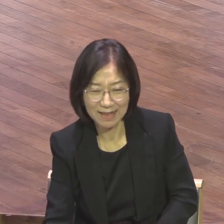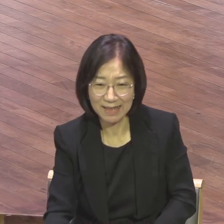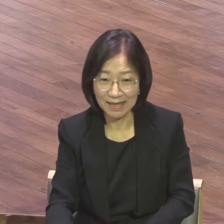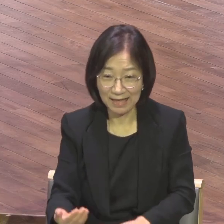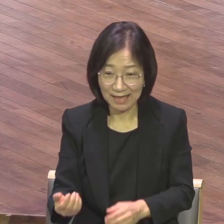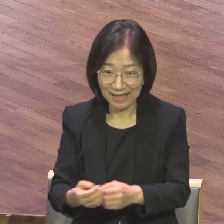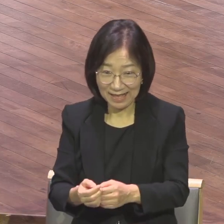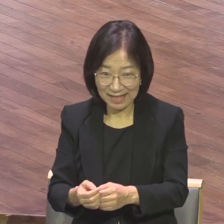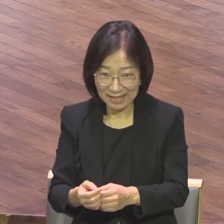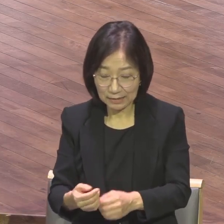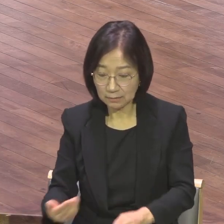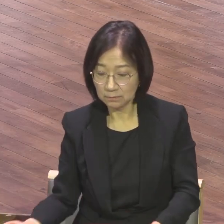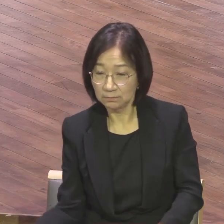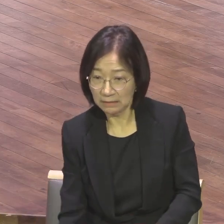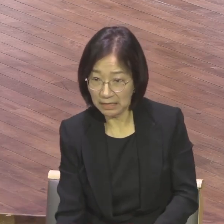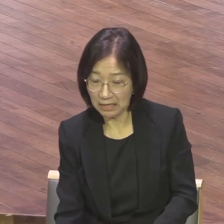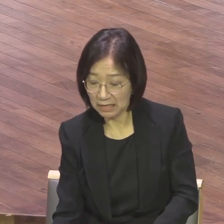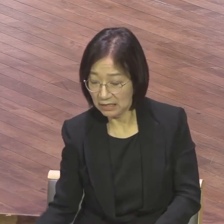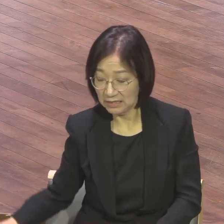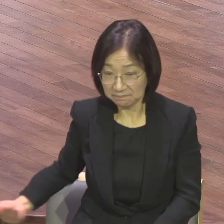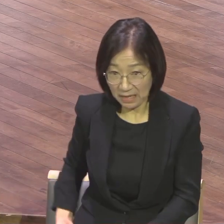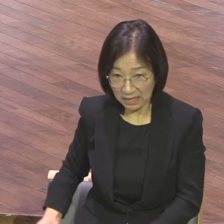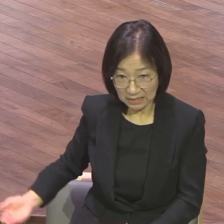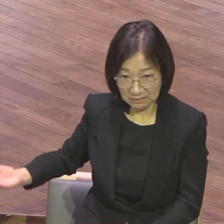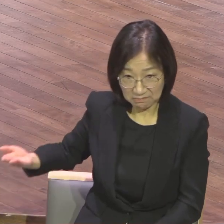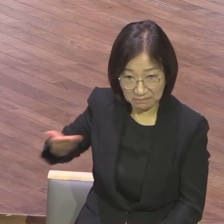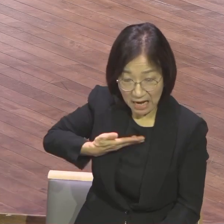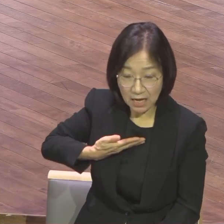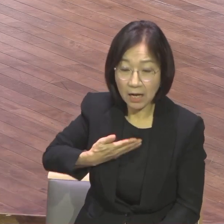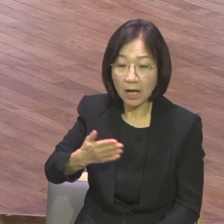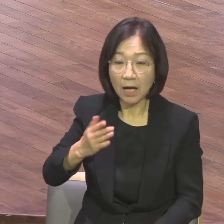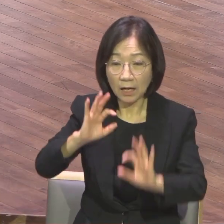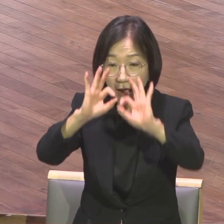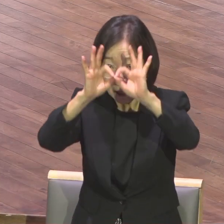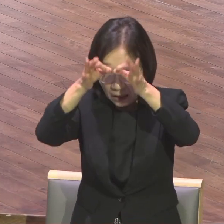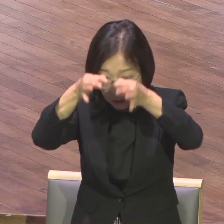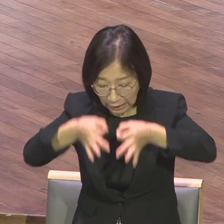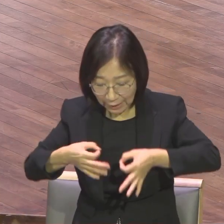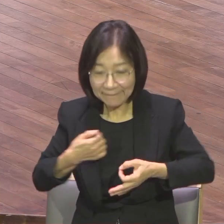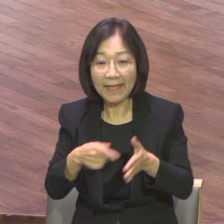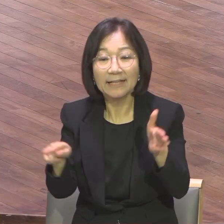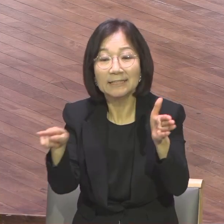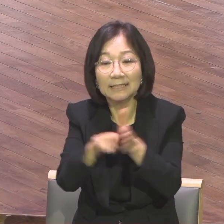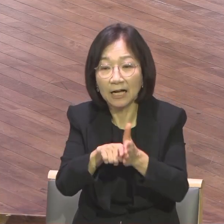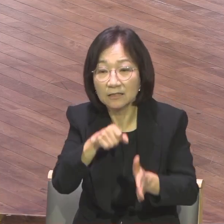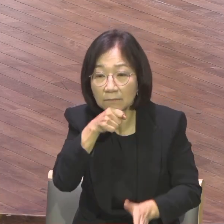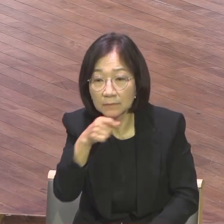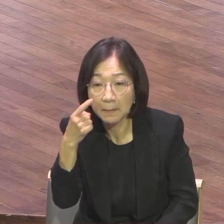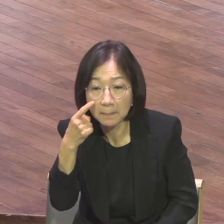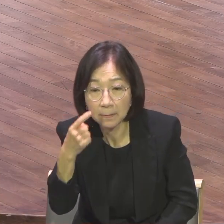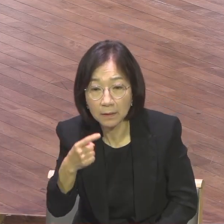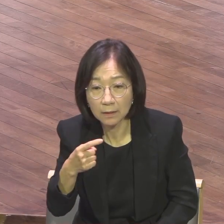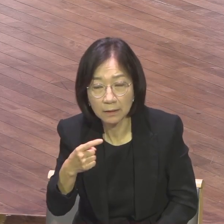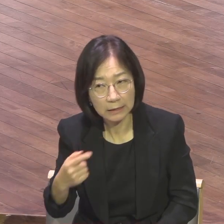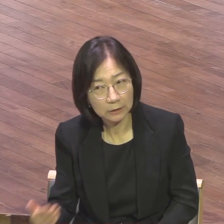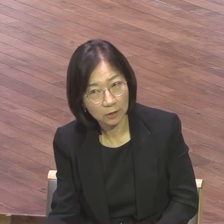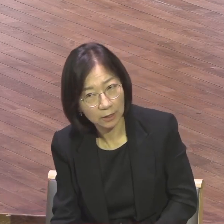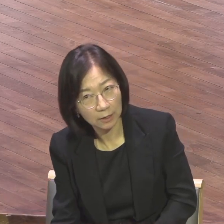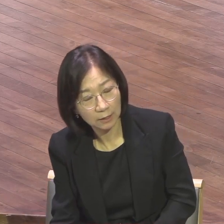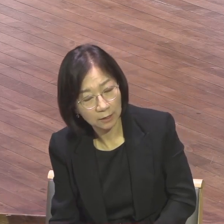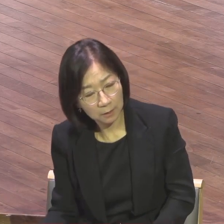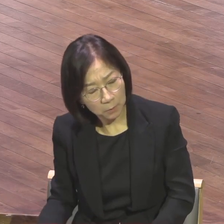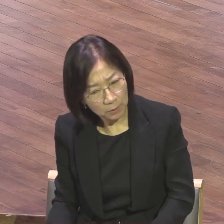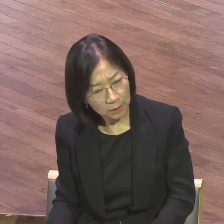허리 여러분 점검해 보세요. 여러분 내 신앙이 어느 수준에 와 있는가 점검해 보세요. 이 정확하게 나와